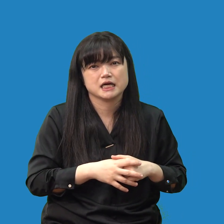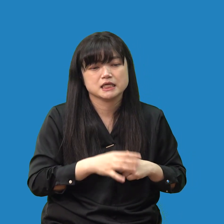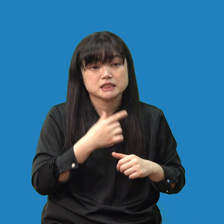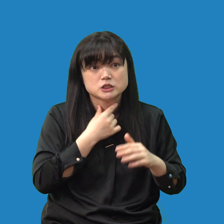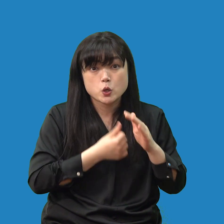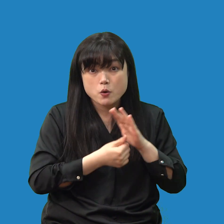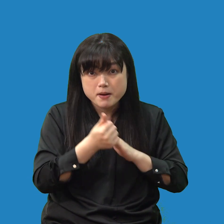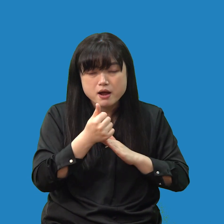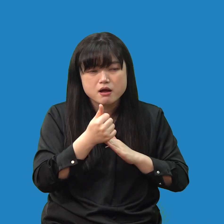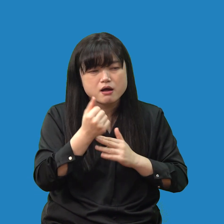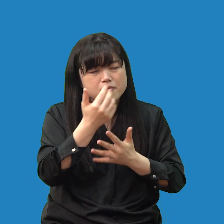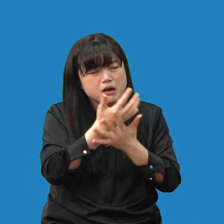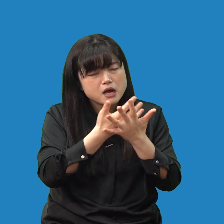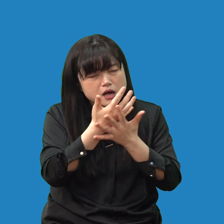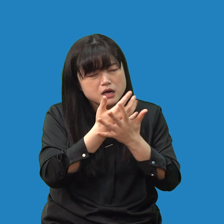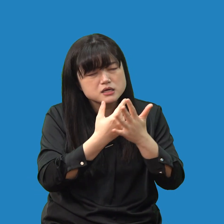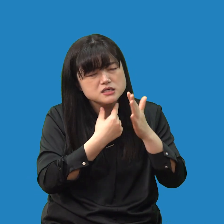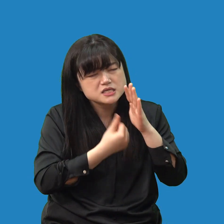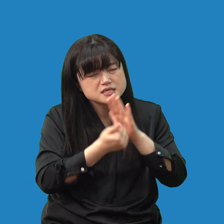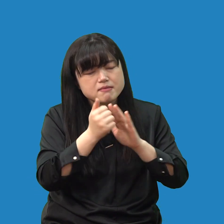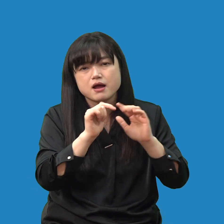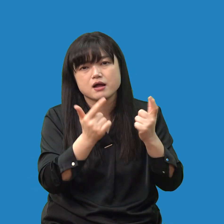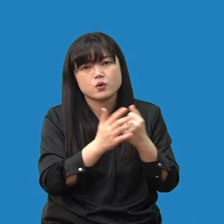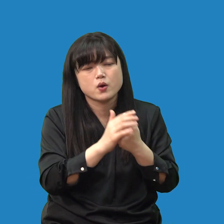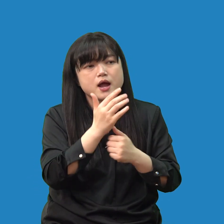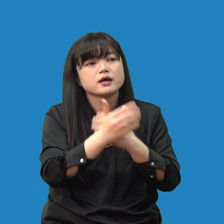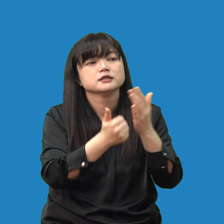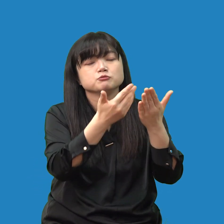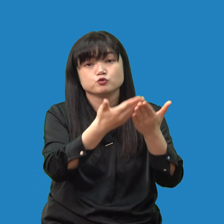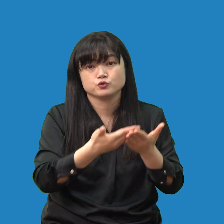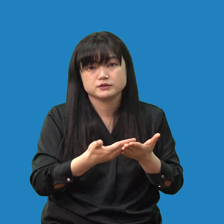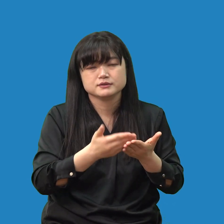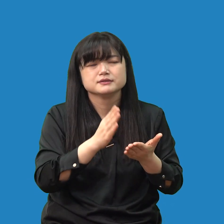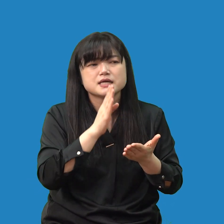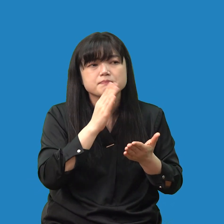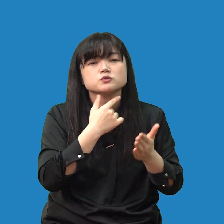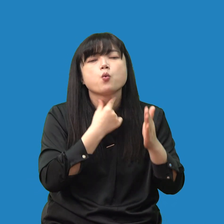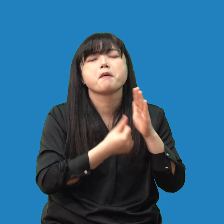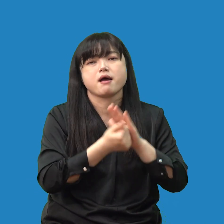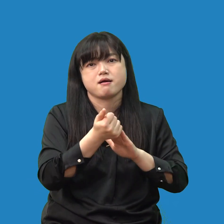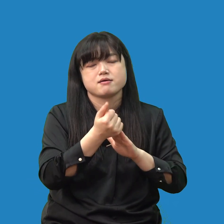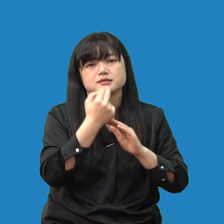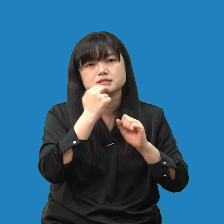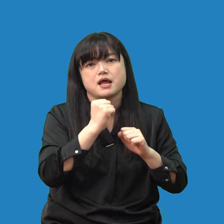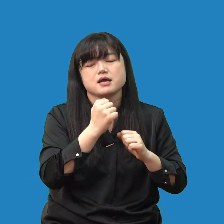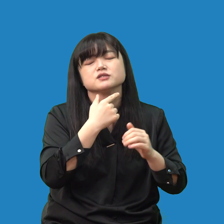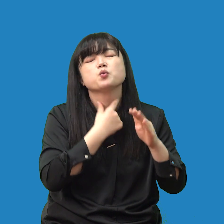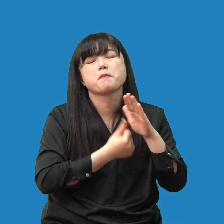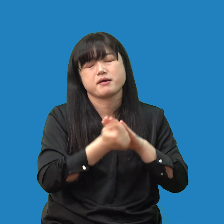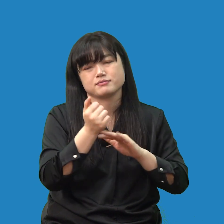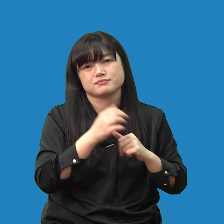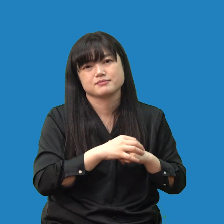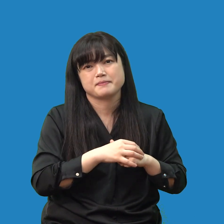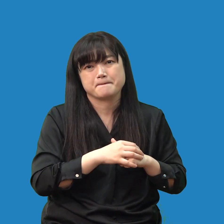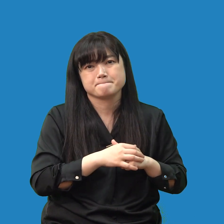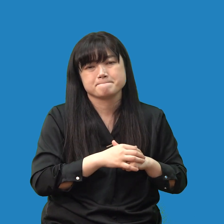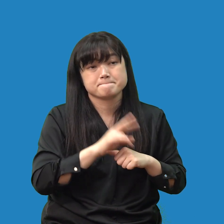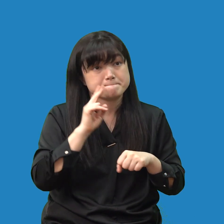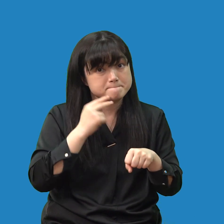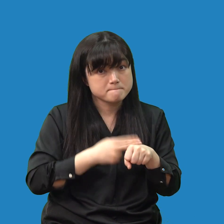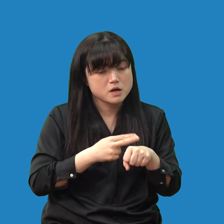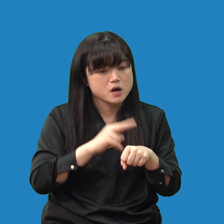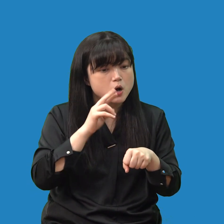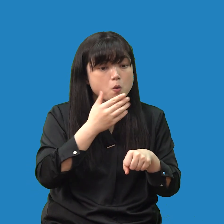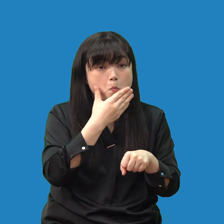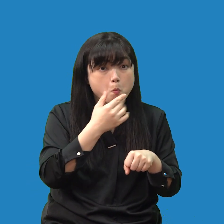그 소망은 막연한 희망 그런 것이 아니라 하나님이 주신 참 소망, 살아있는 소망입니다.